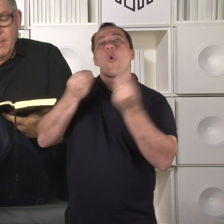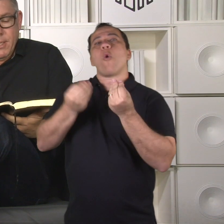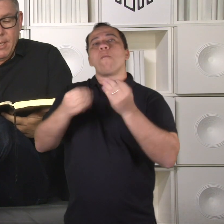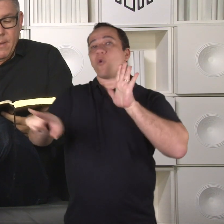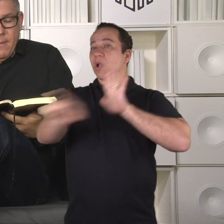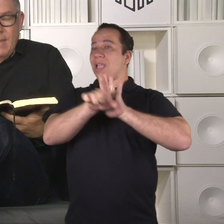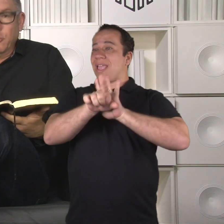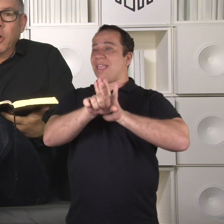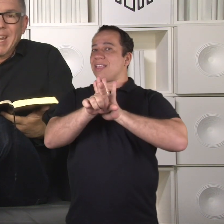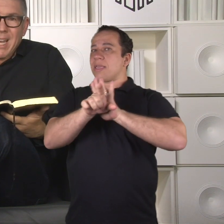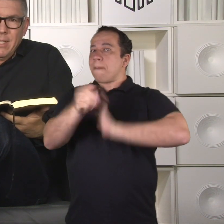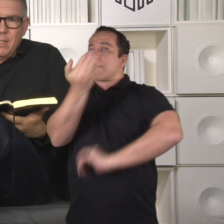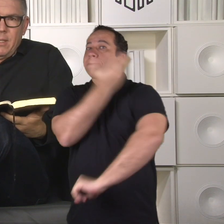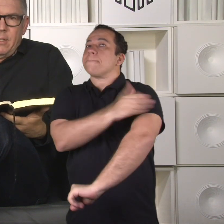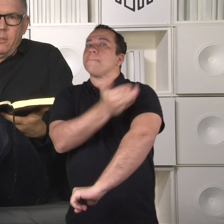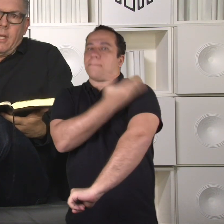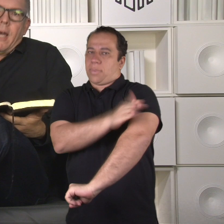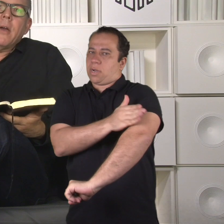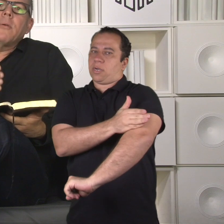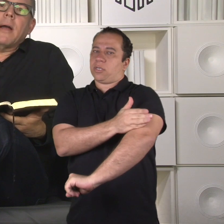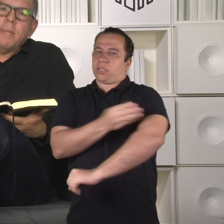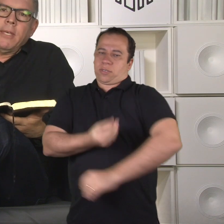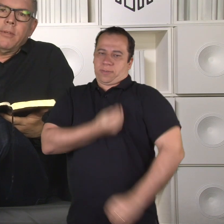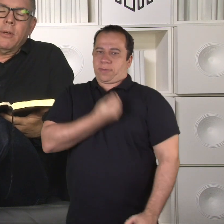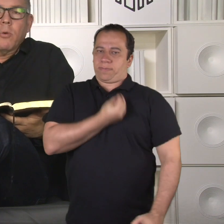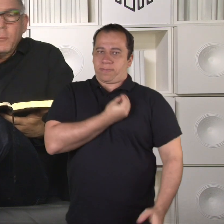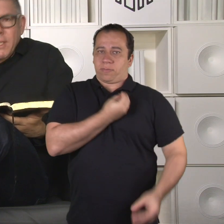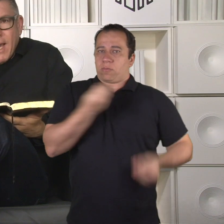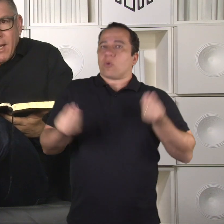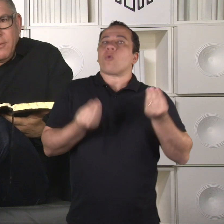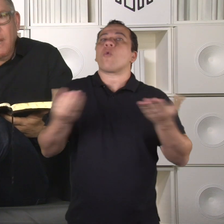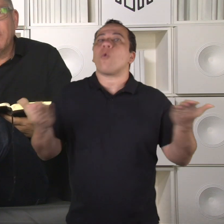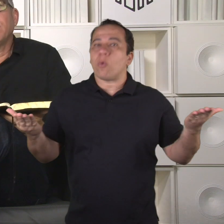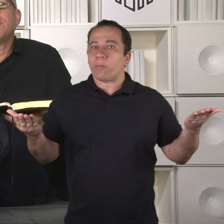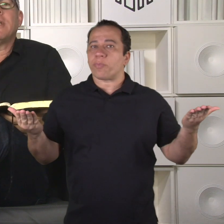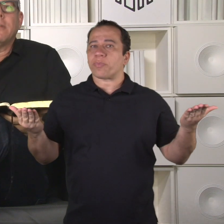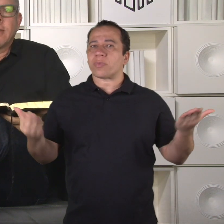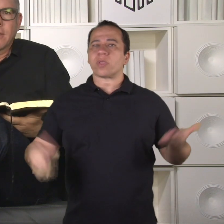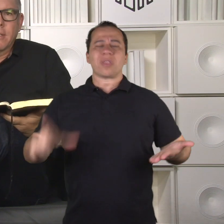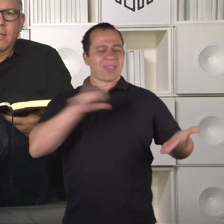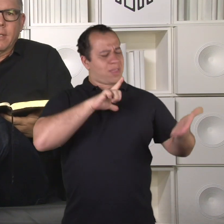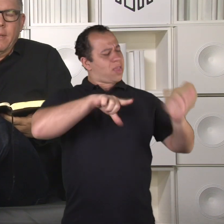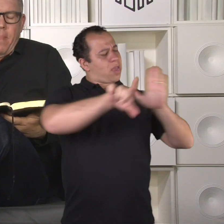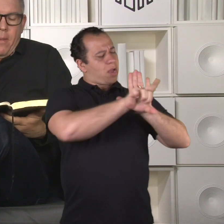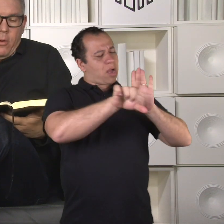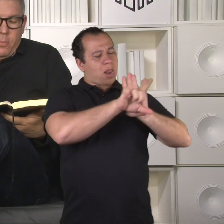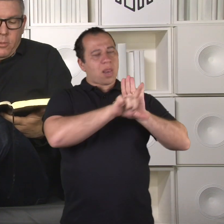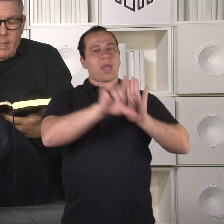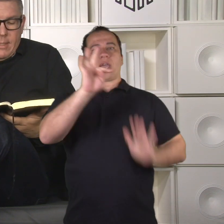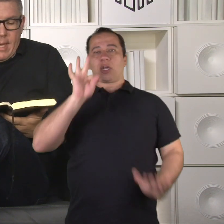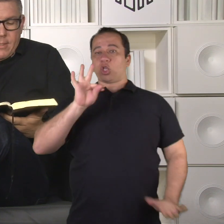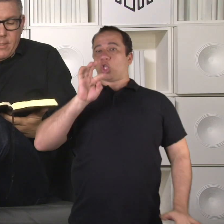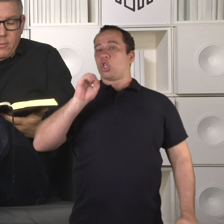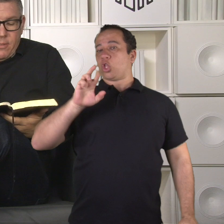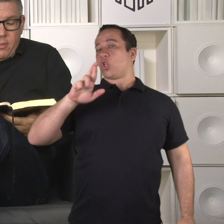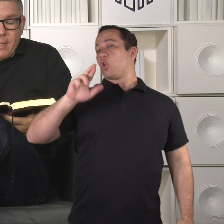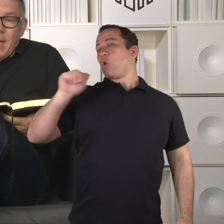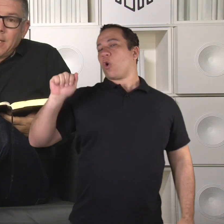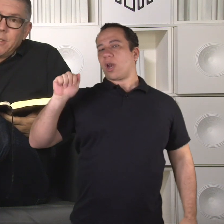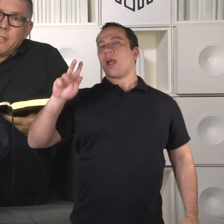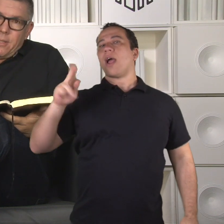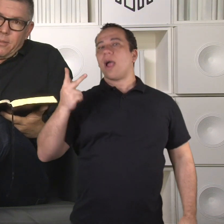colocar em prática a Torá. Torá é o caminho, então como andar no caminho do Senhor? Como andar